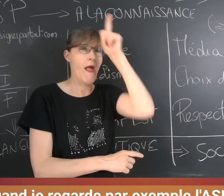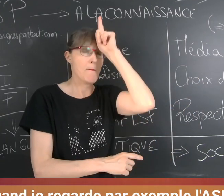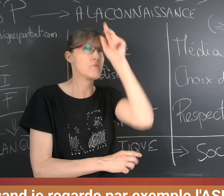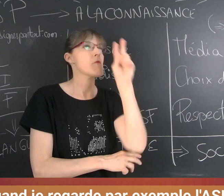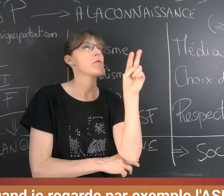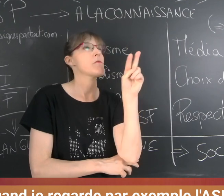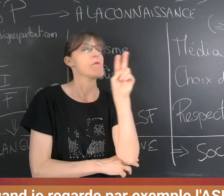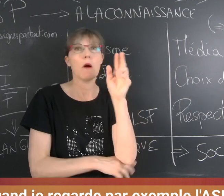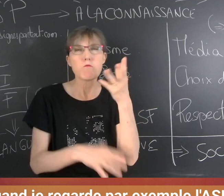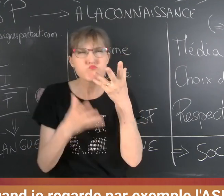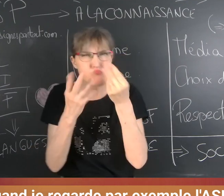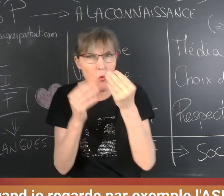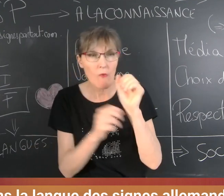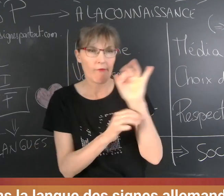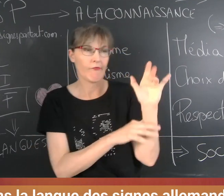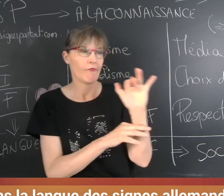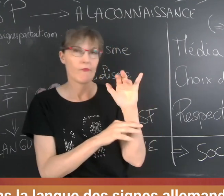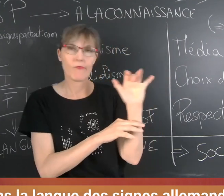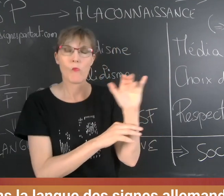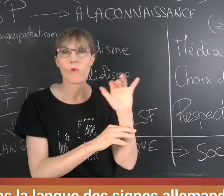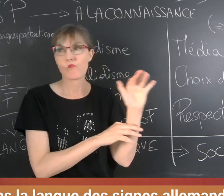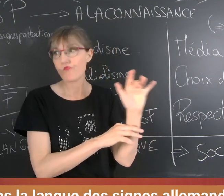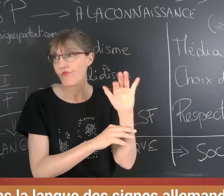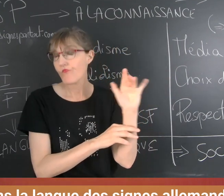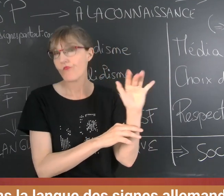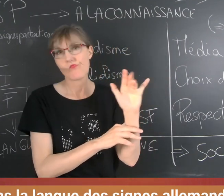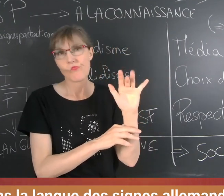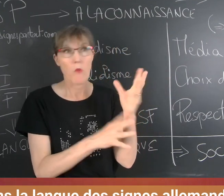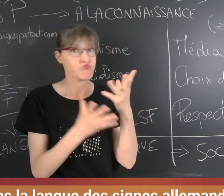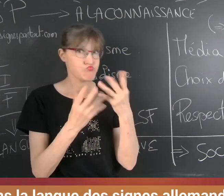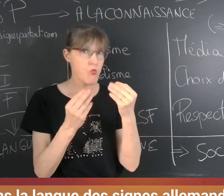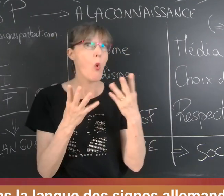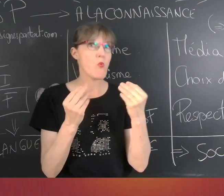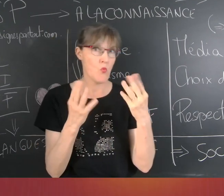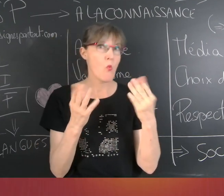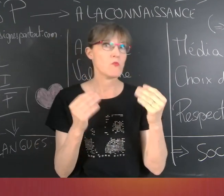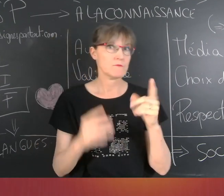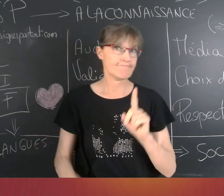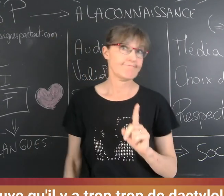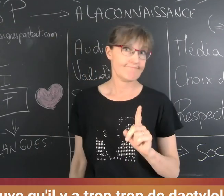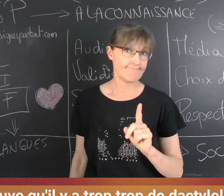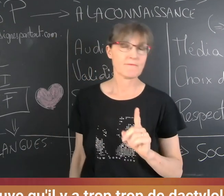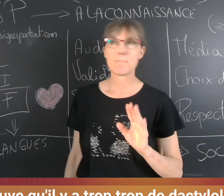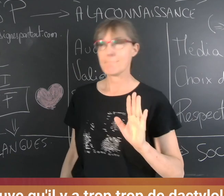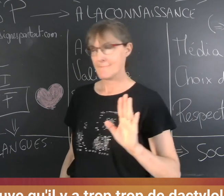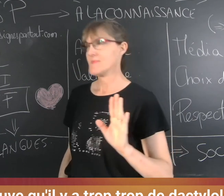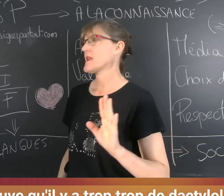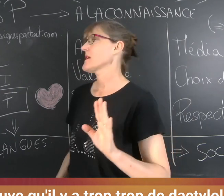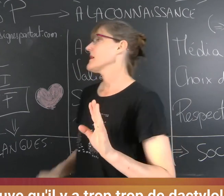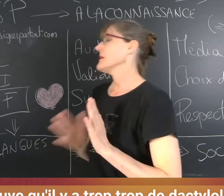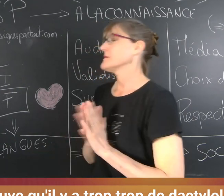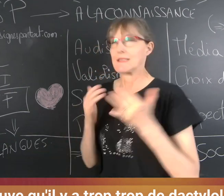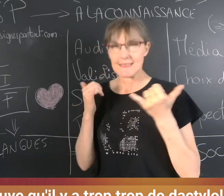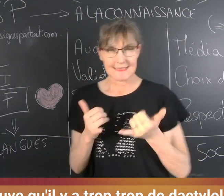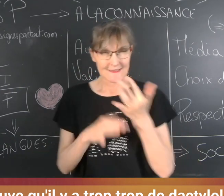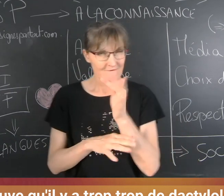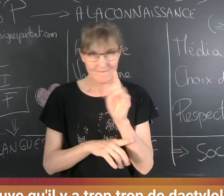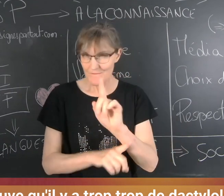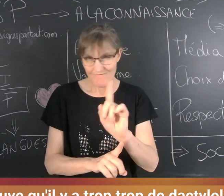Et moi, quand je regarde par exemple l'ASL ou bien alors la langue des signes allemande, eh bien, je trouve qu'il y a trop